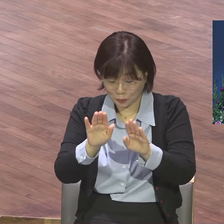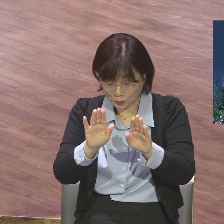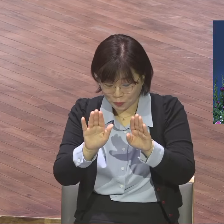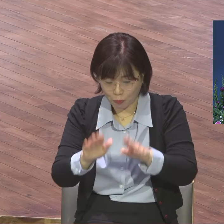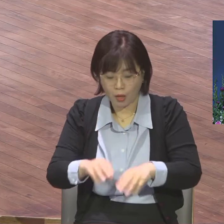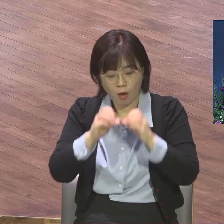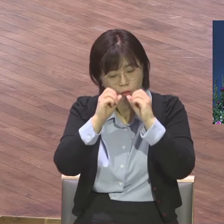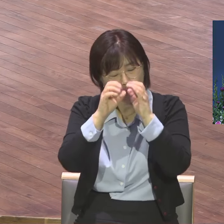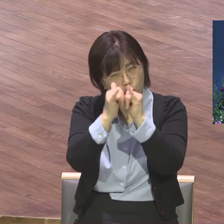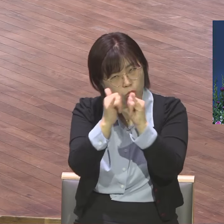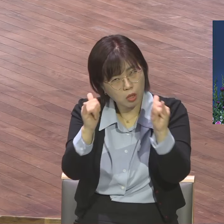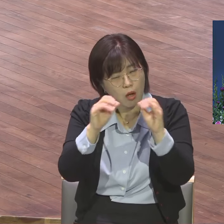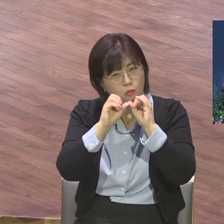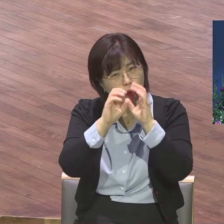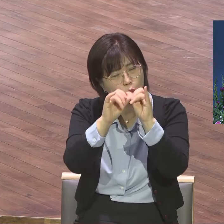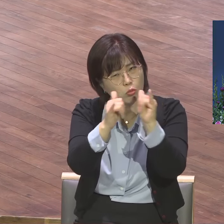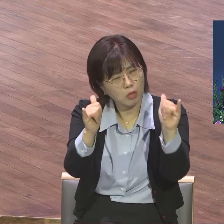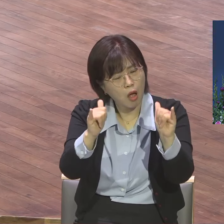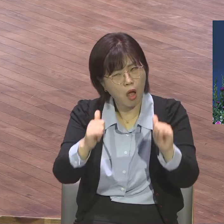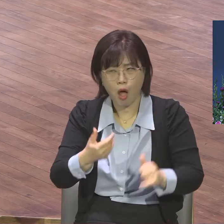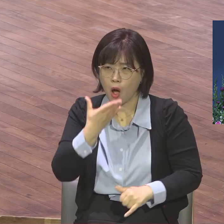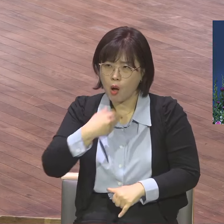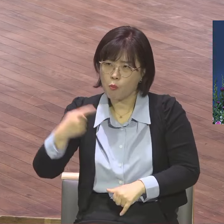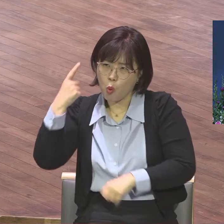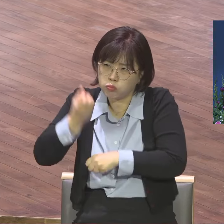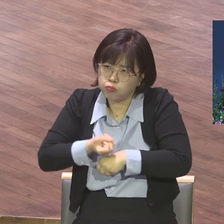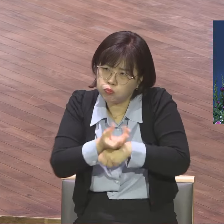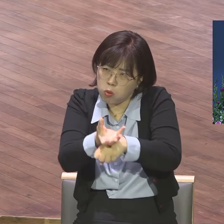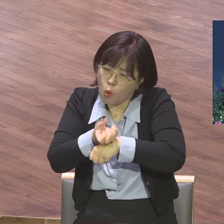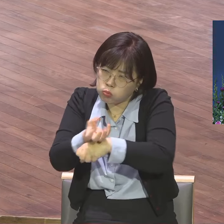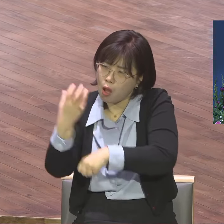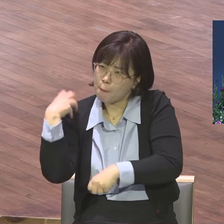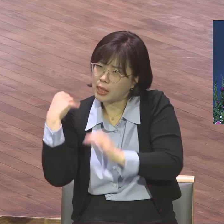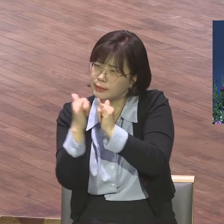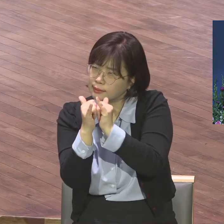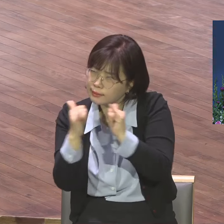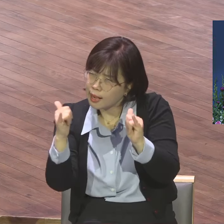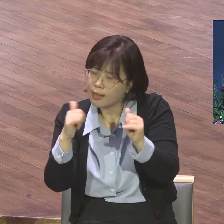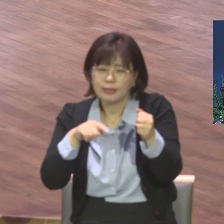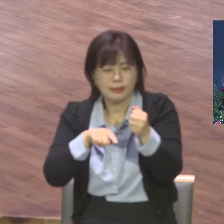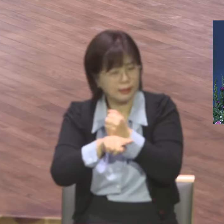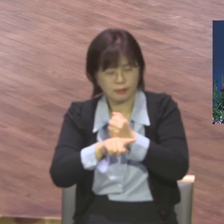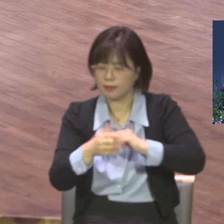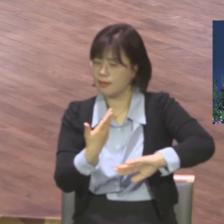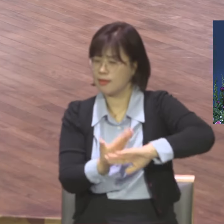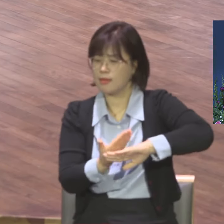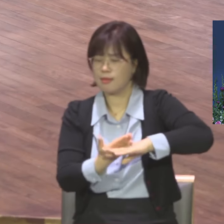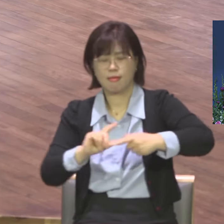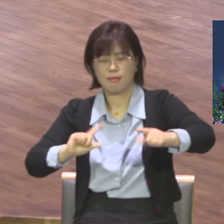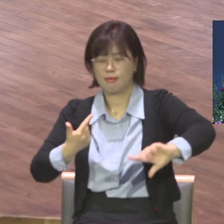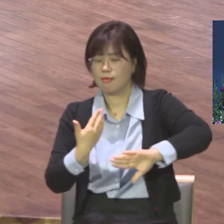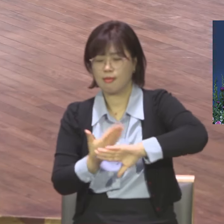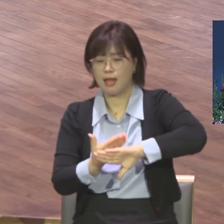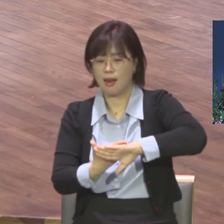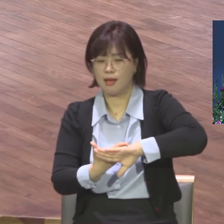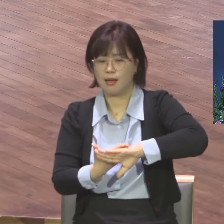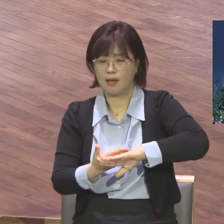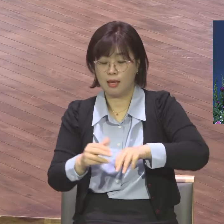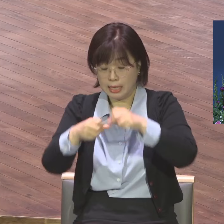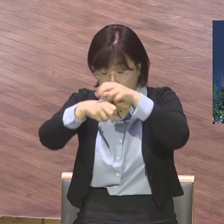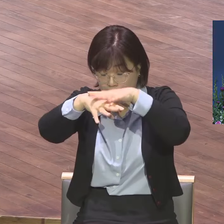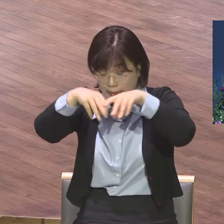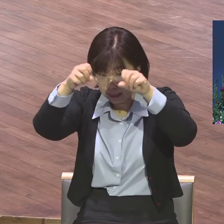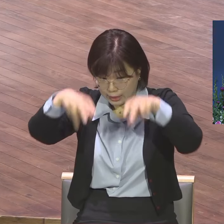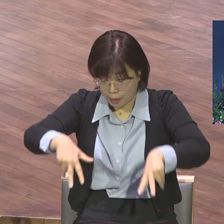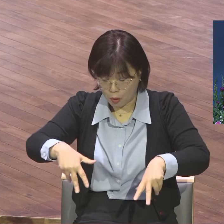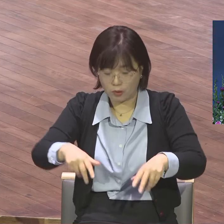복음을 전가하는 그런 전도자의 말과는 의미가 좀 다릅니다. 전도서가 말하는 이 전도자는